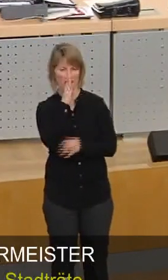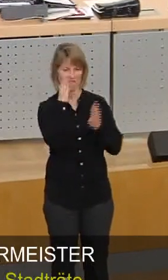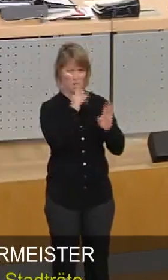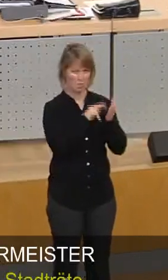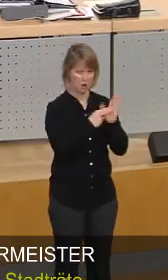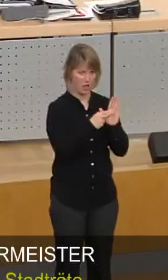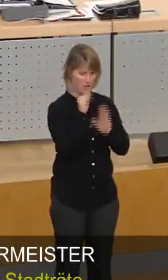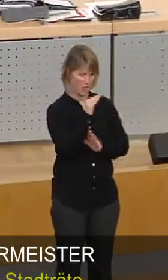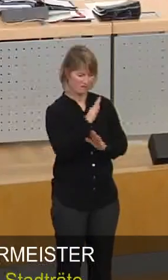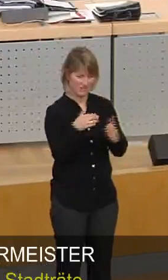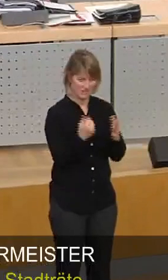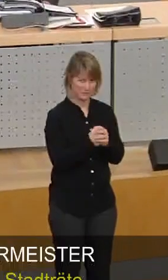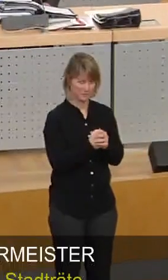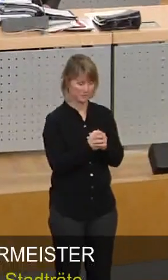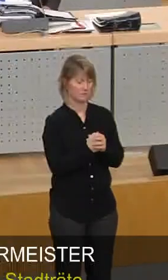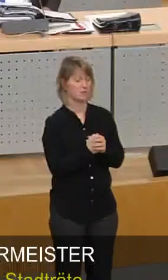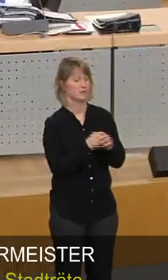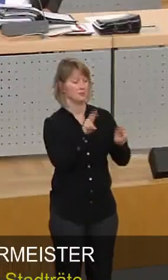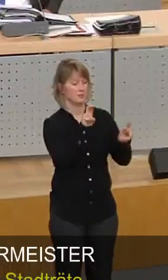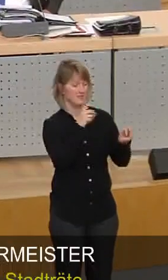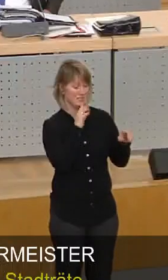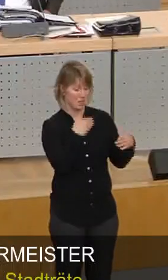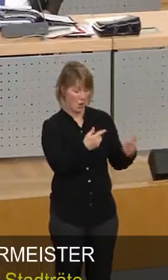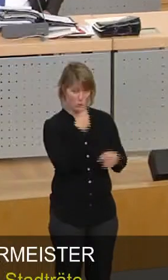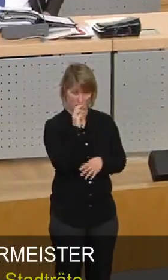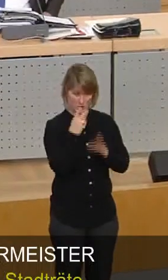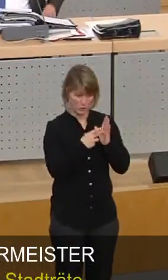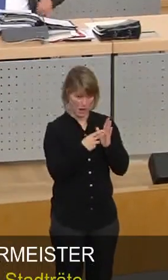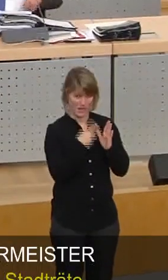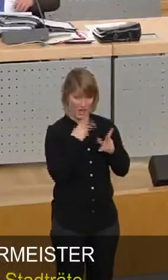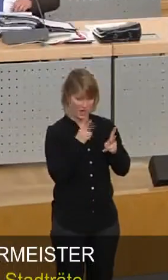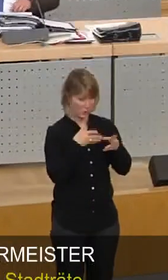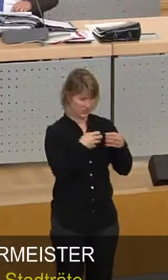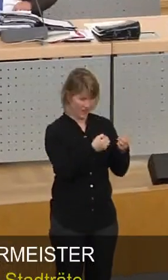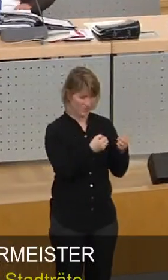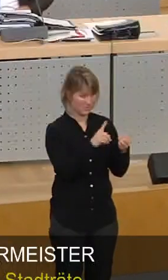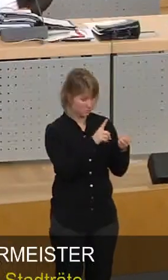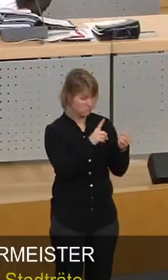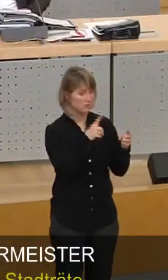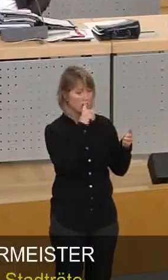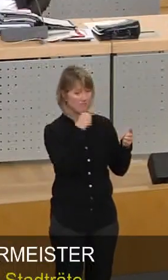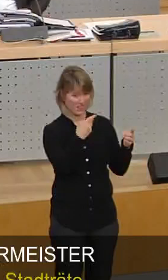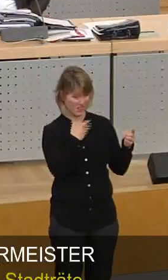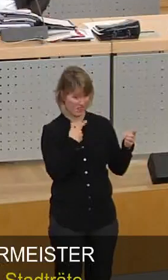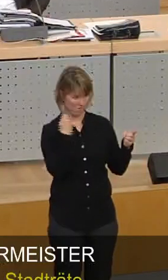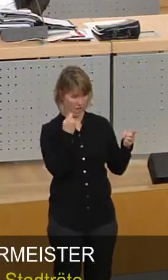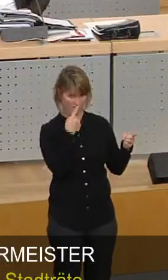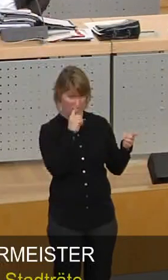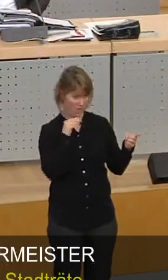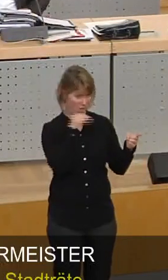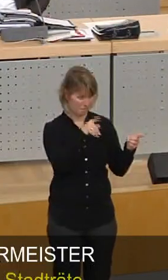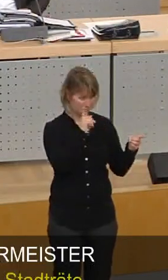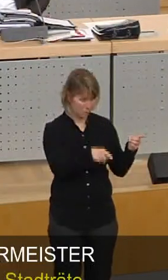zitiere, wird für die Sicherung des zweiten Rettungswegs über Rettungsgeräte der Feuerwehr der öffentliche Verkehrsraum in Ansatz